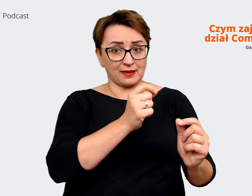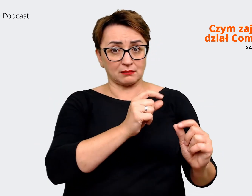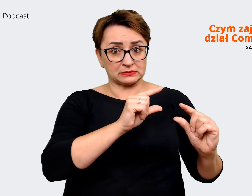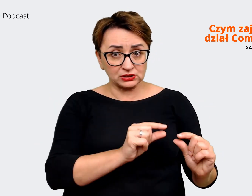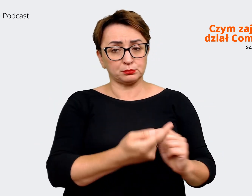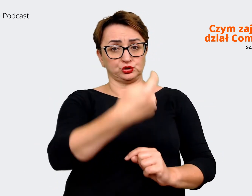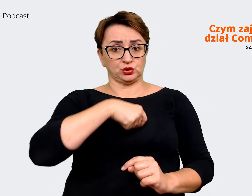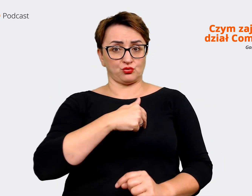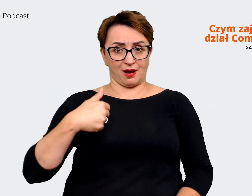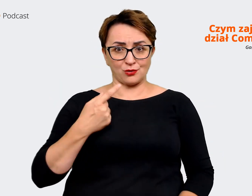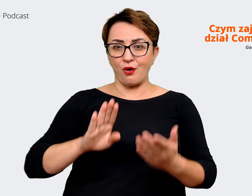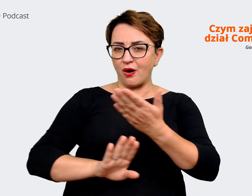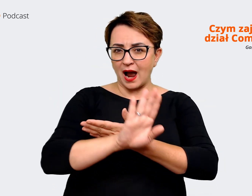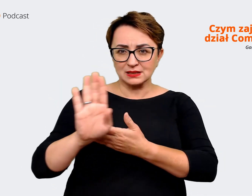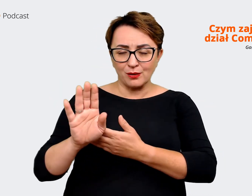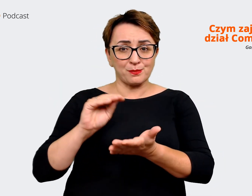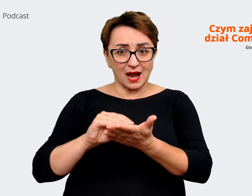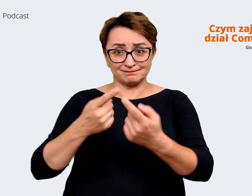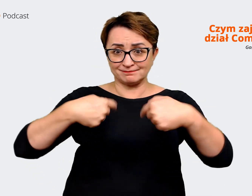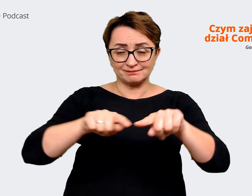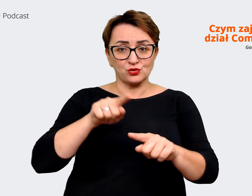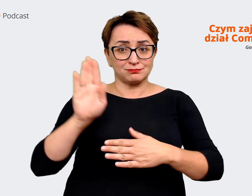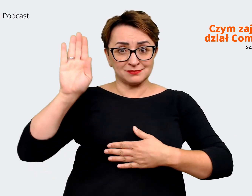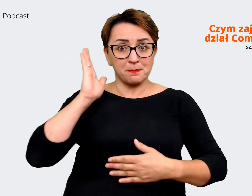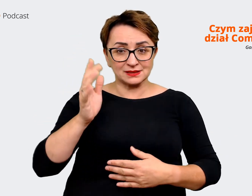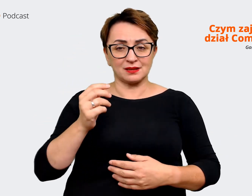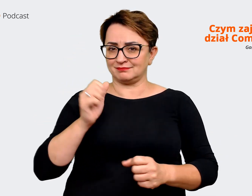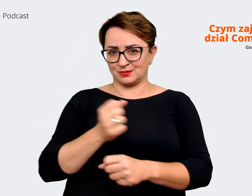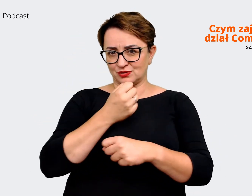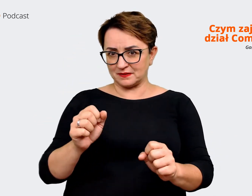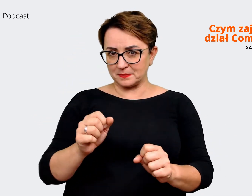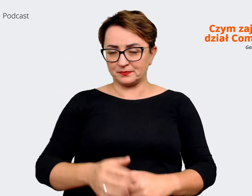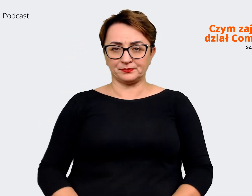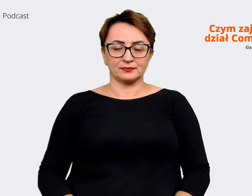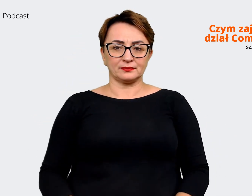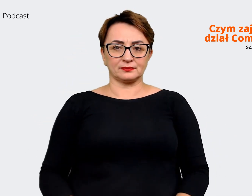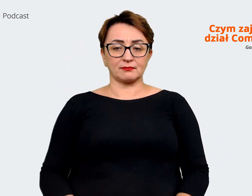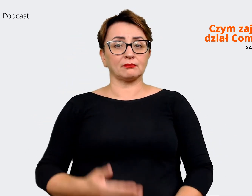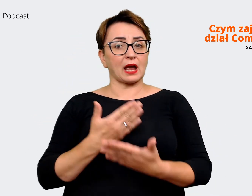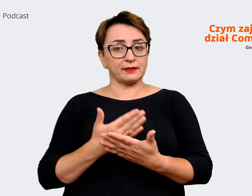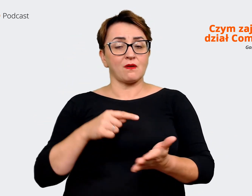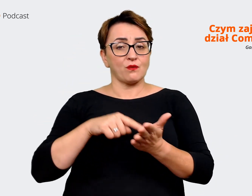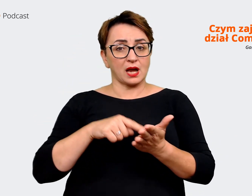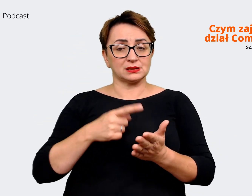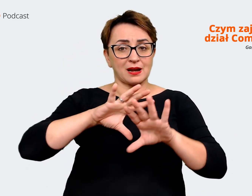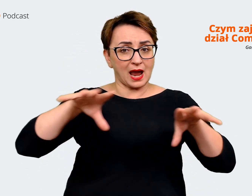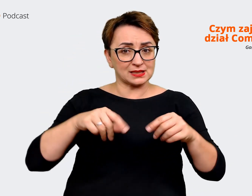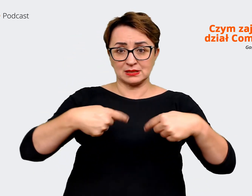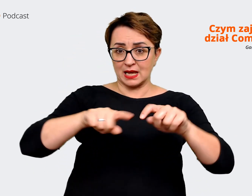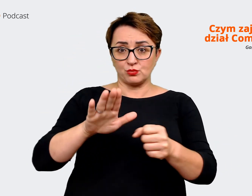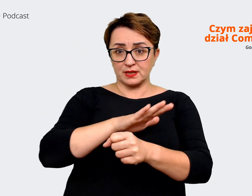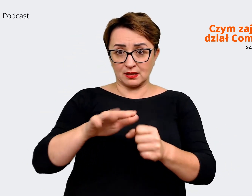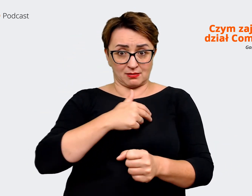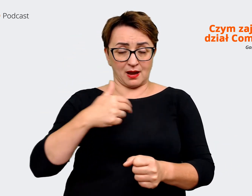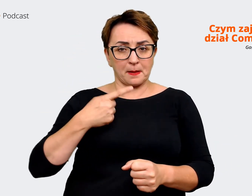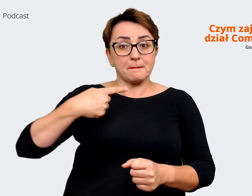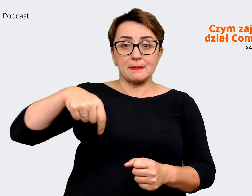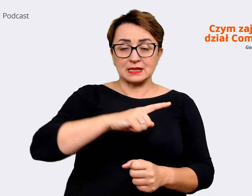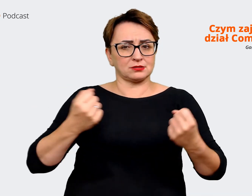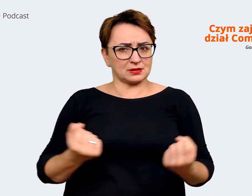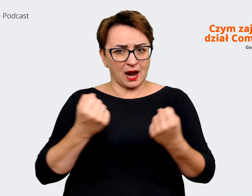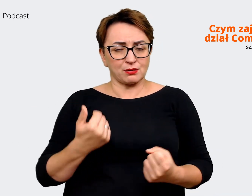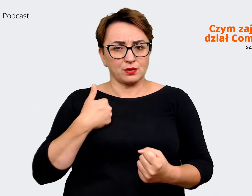miała Biedronka, tarcza inflacyjna, no i od razu UOKiK się tym zainteresował, ponieważ tak naprawdę oni mówili w swoich